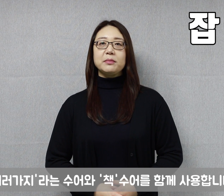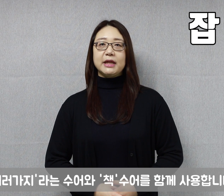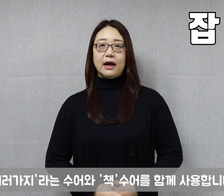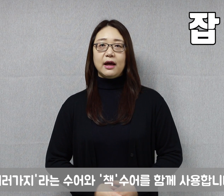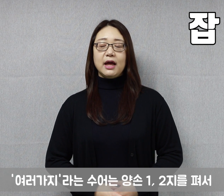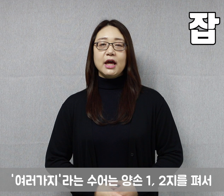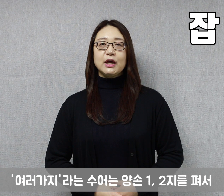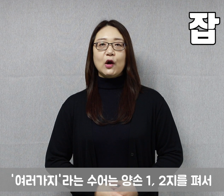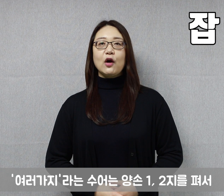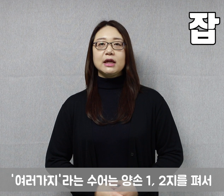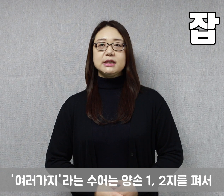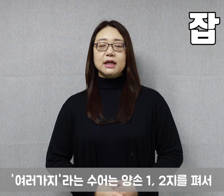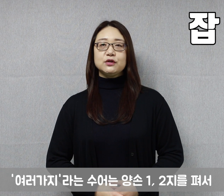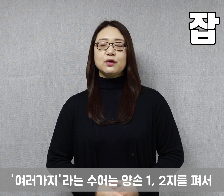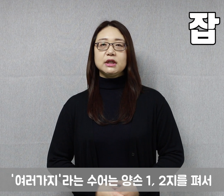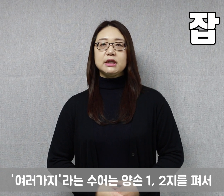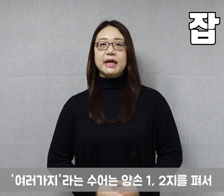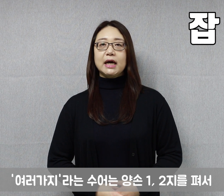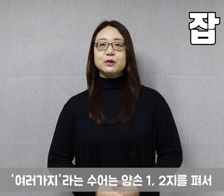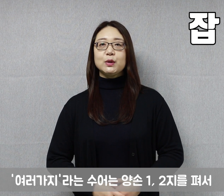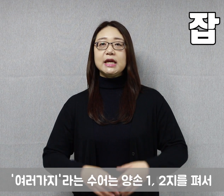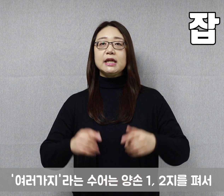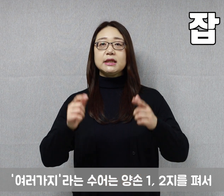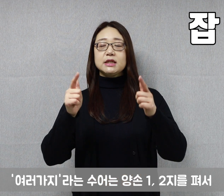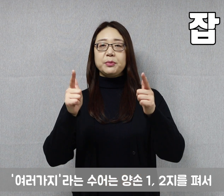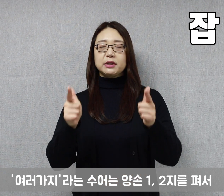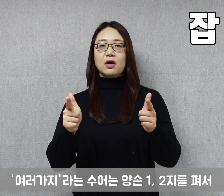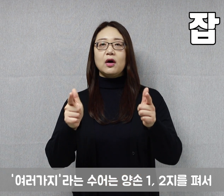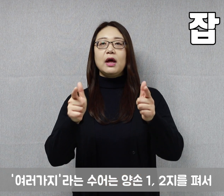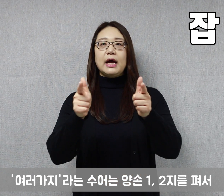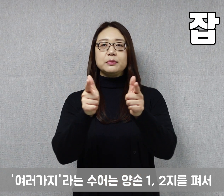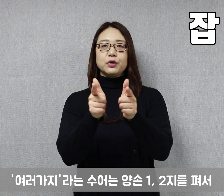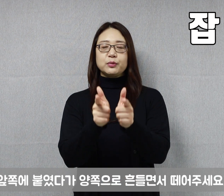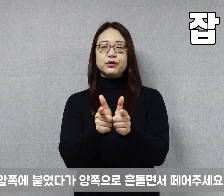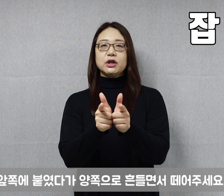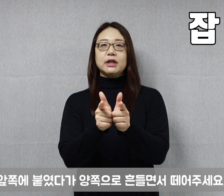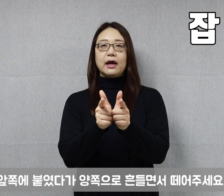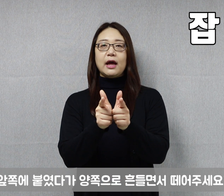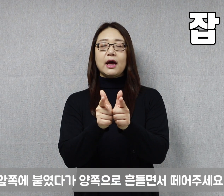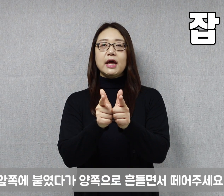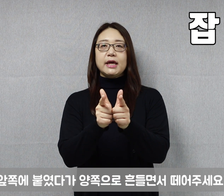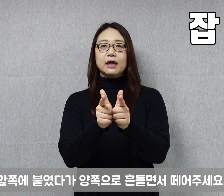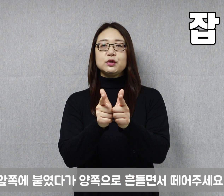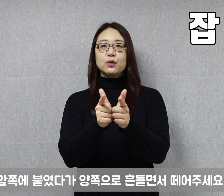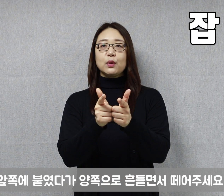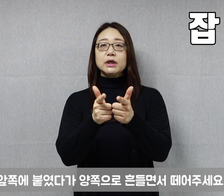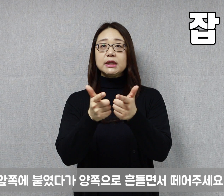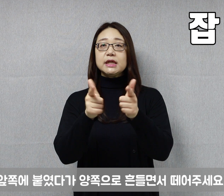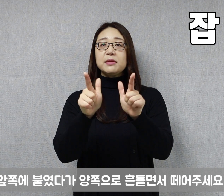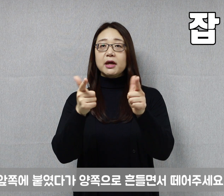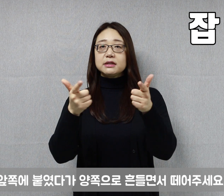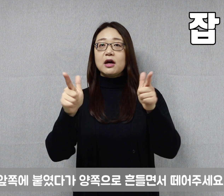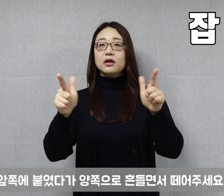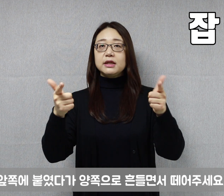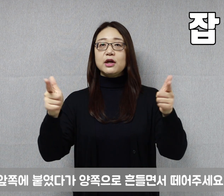사용합니다. 여러 가지라는 수어는 양손 1, 2지를 펴서 앞쪽에 붙였다가 양쪽으로 흔들면서